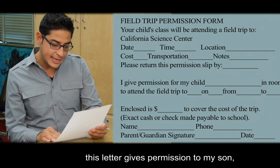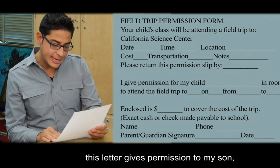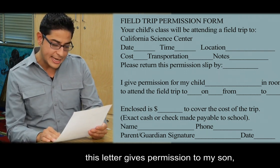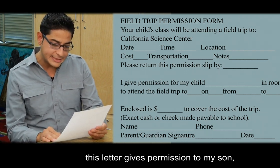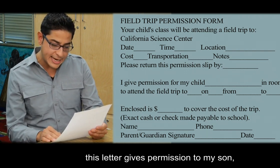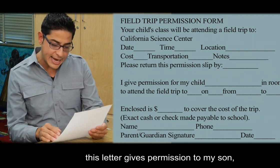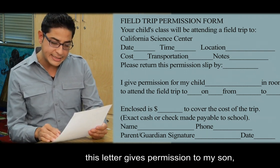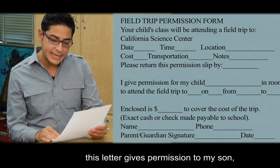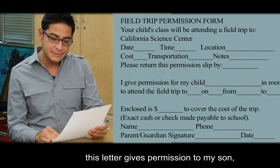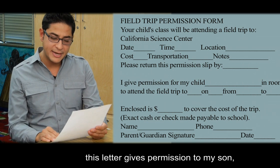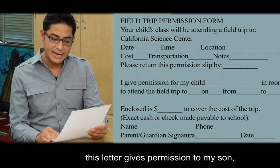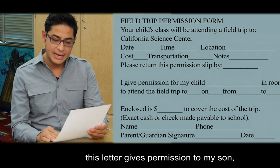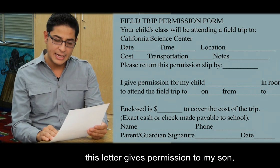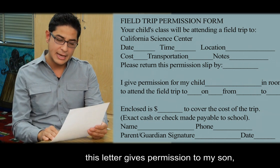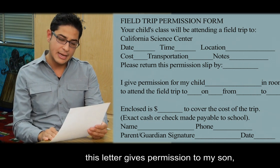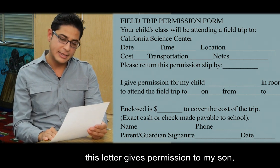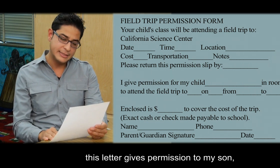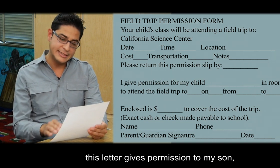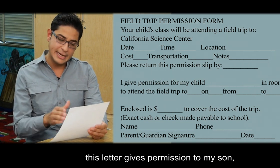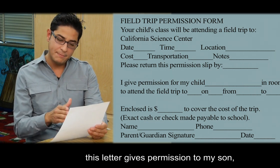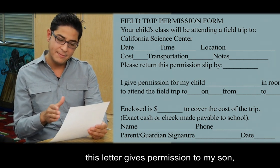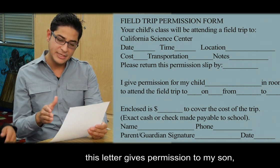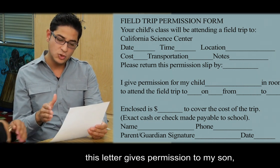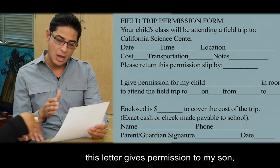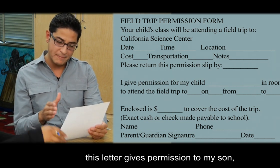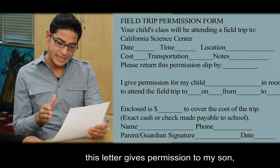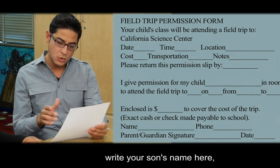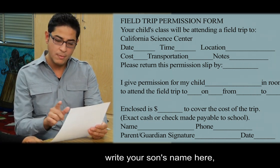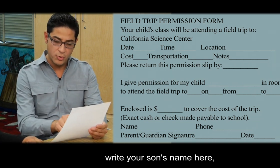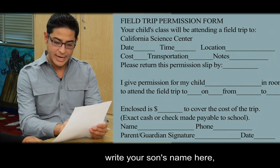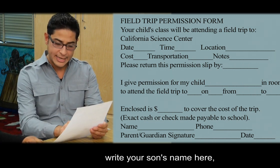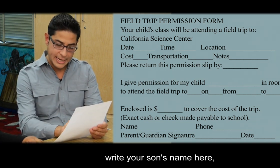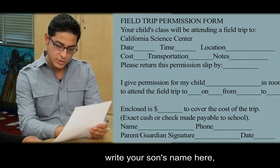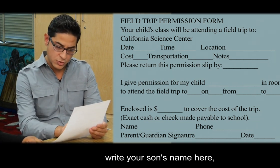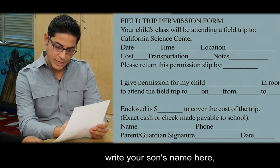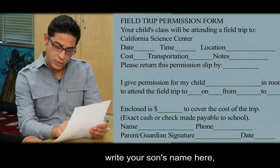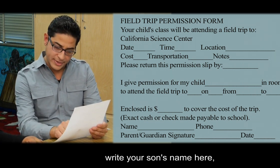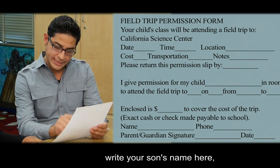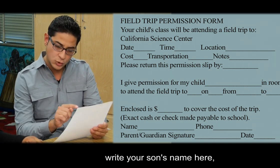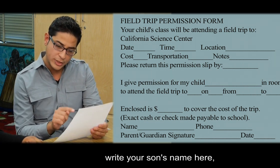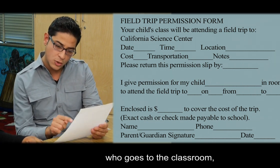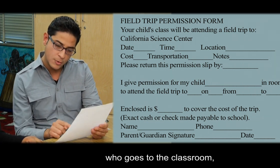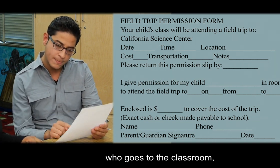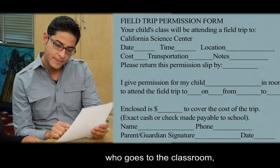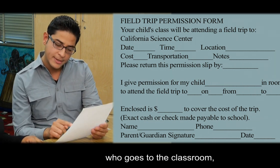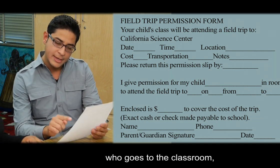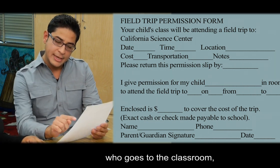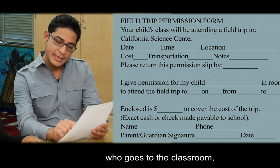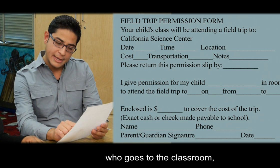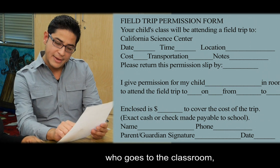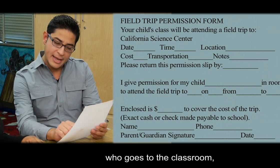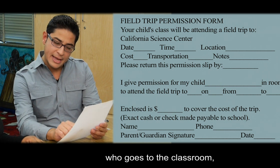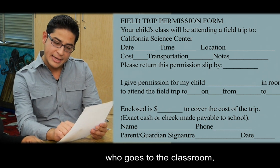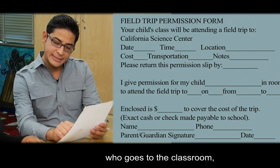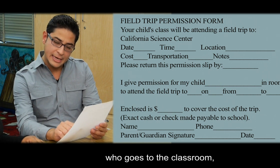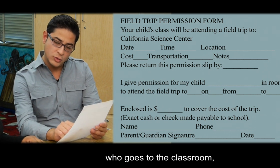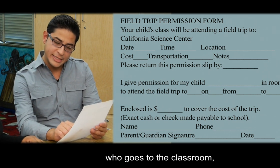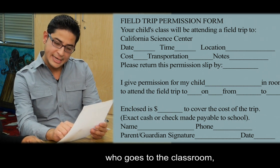esta carta es para darle el permiso a mi hijo porque aquí en el nombre de su hijo que va al salón de